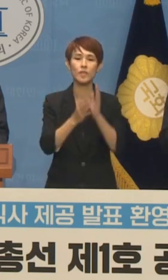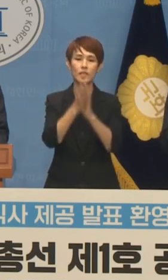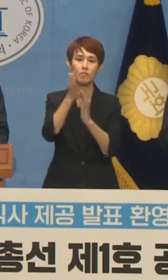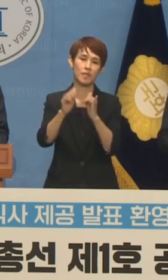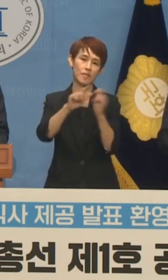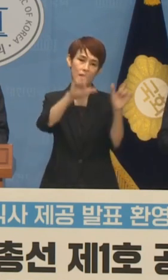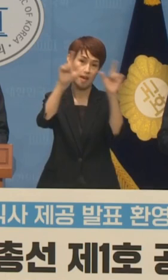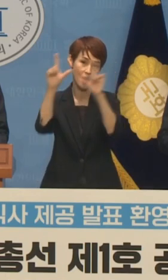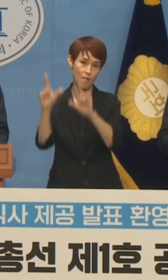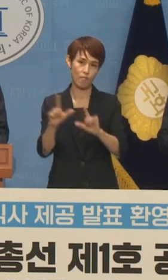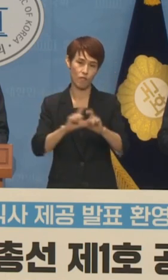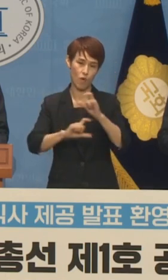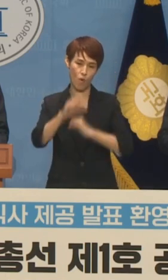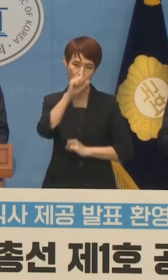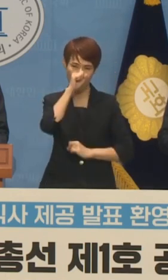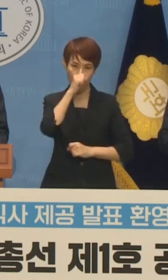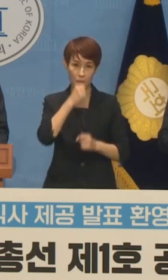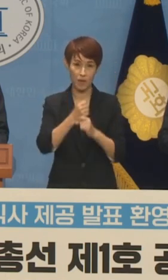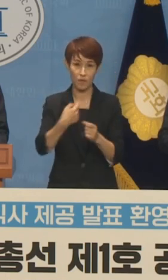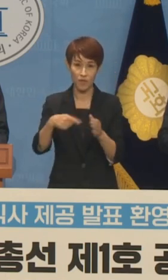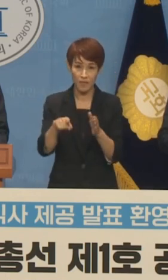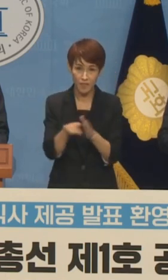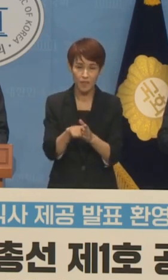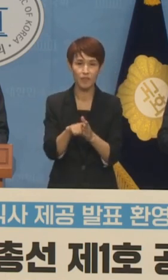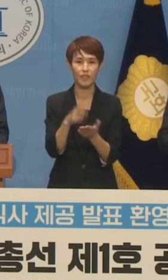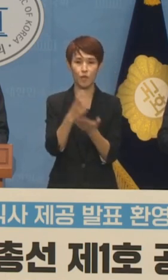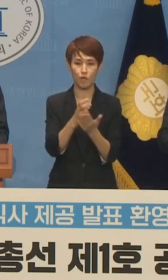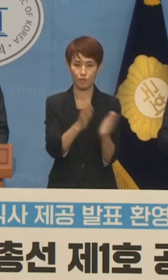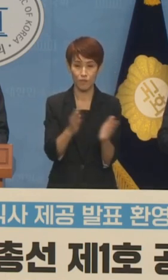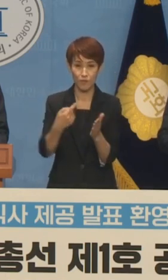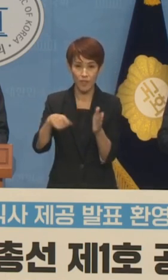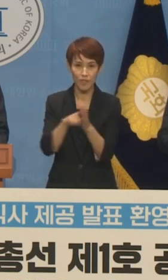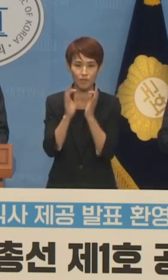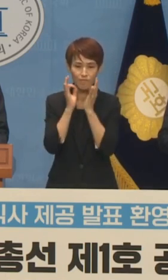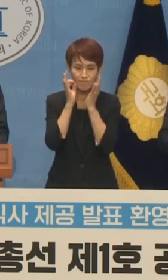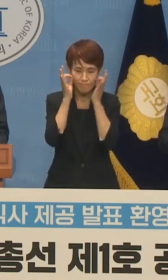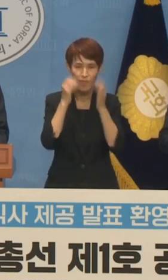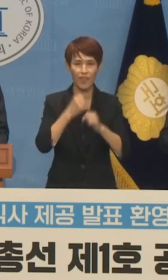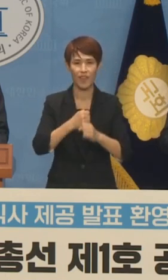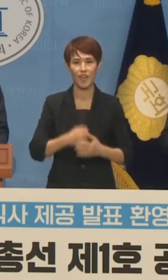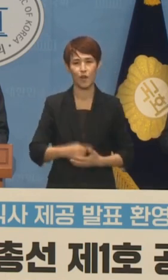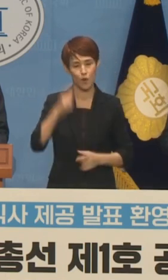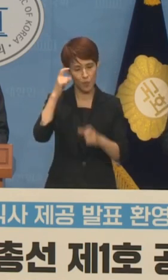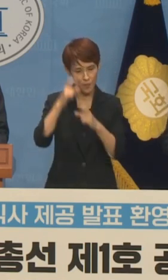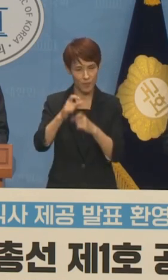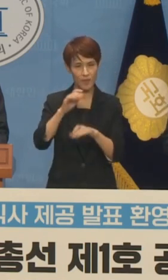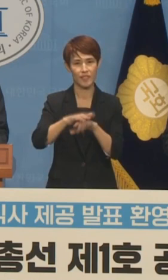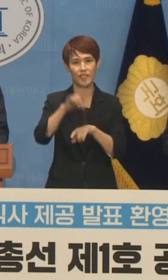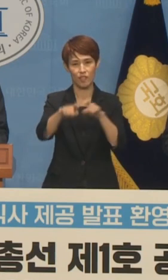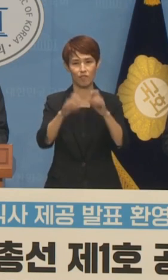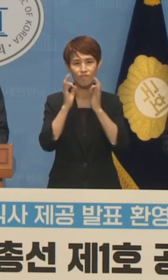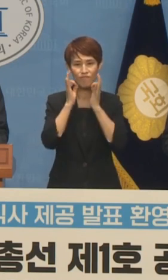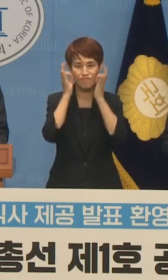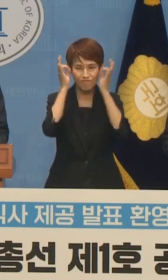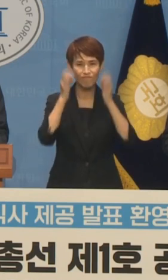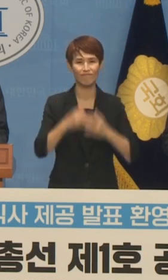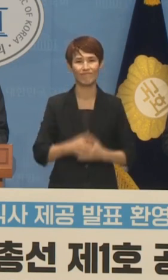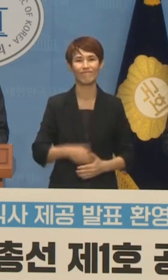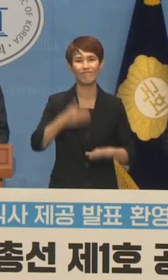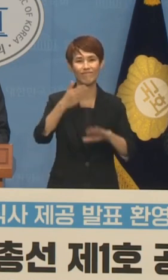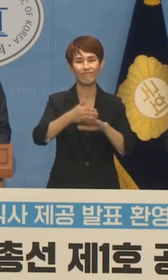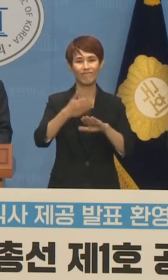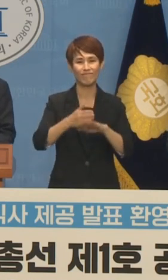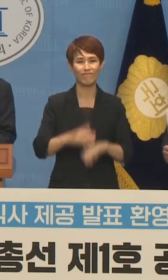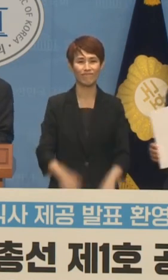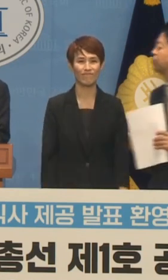삶이 나아지게 하는 제도 마련을 위해 치열하게 고민하겠습니다. 실천에도 최선을 다하겠습니다.